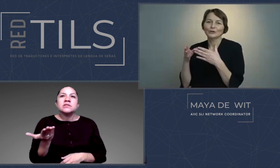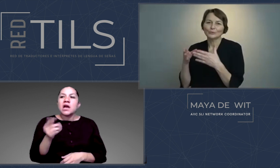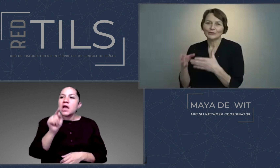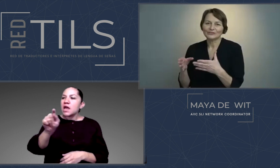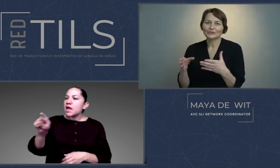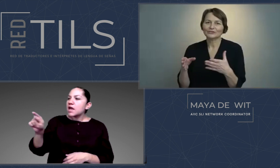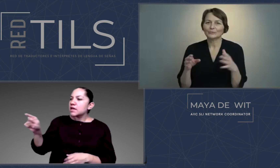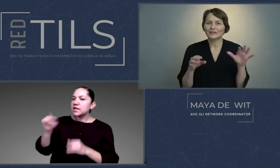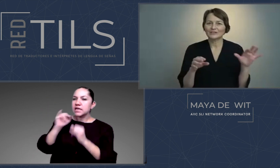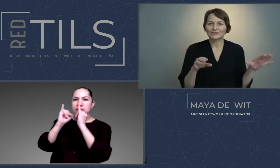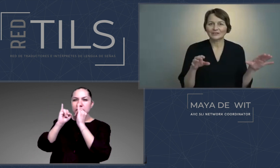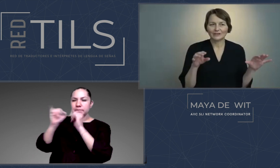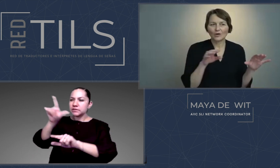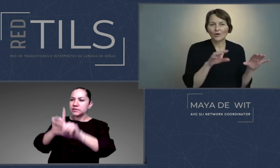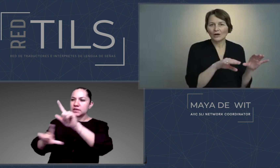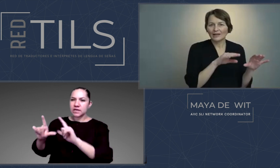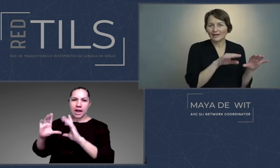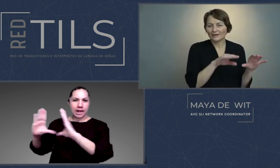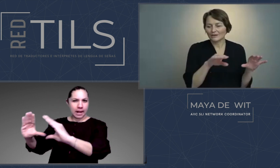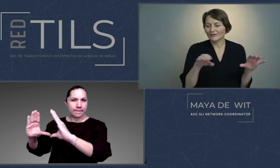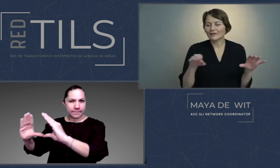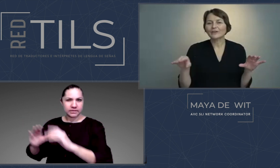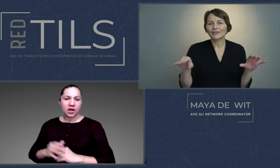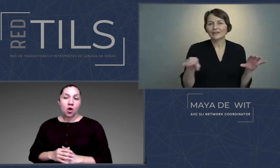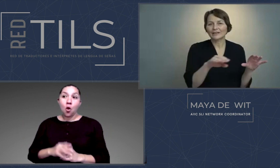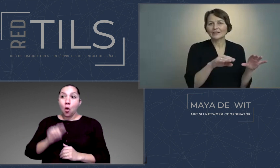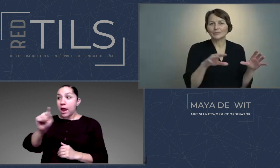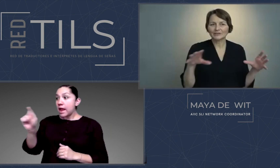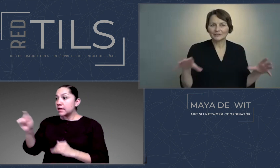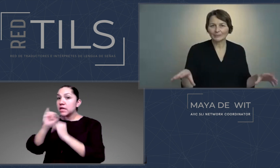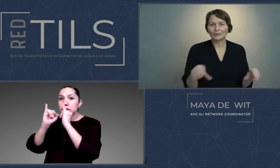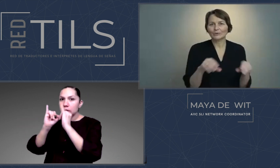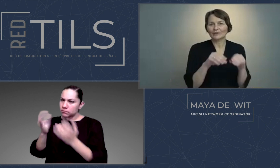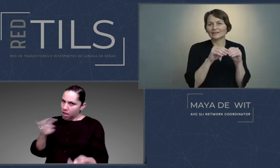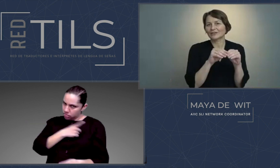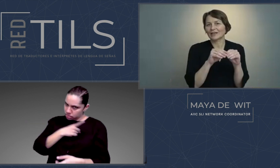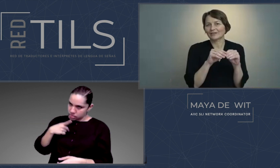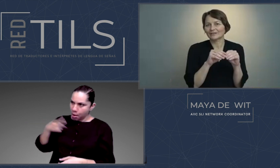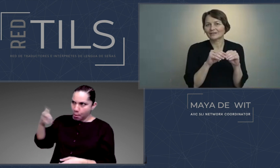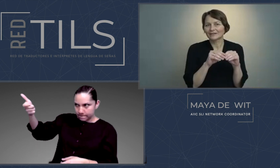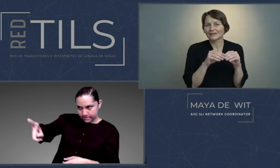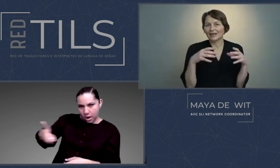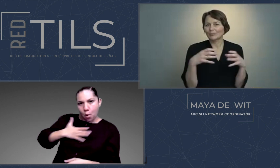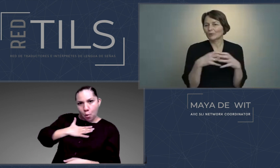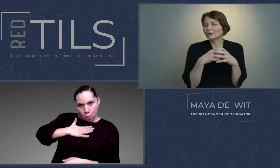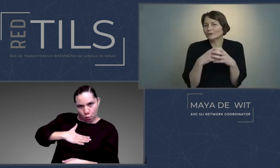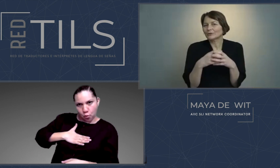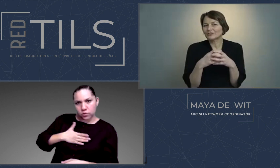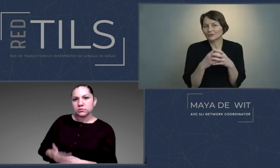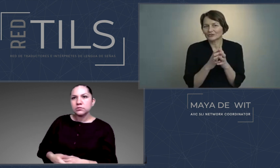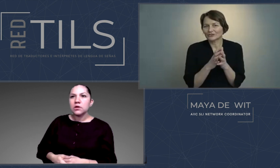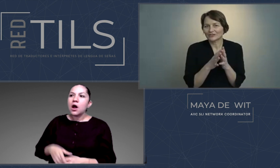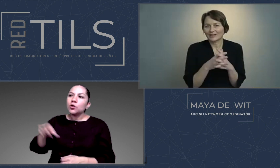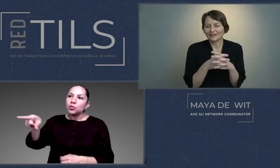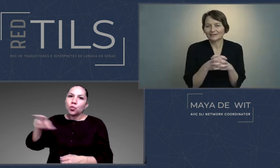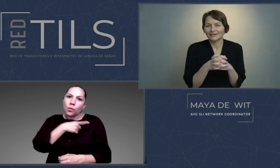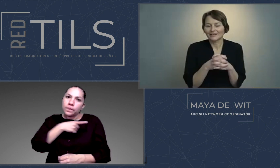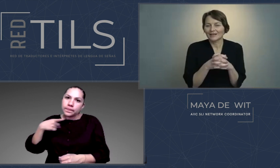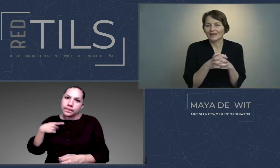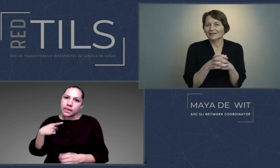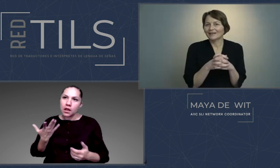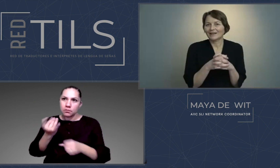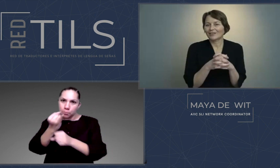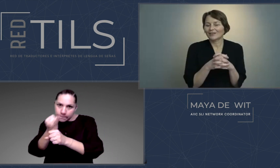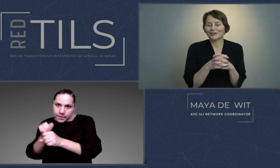lengua de señas o pagarle a los intérpretes de lengua de señas, y no nada más hacer investigación, sino que es un poco de todo y juntar todos